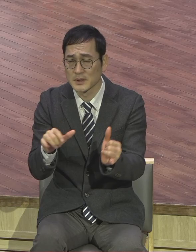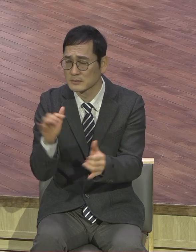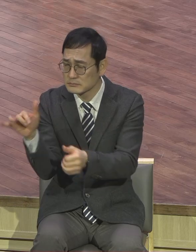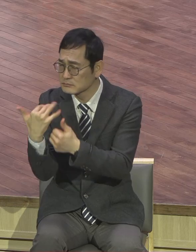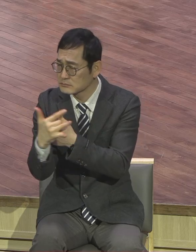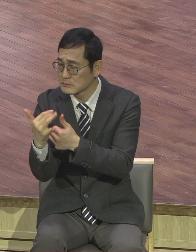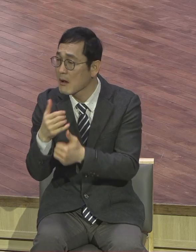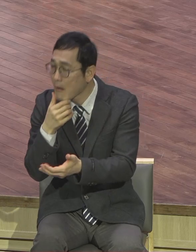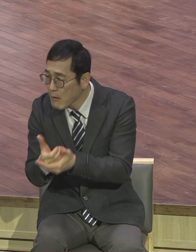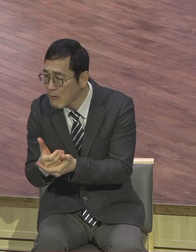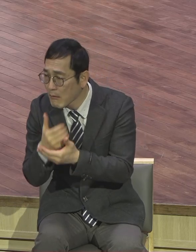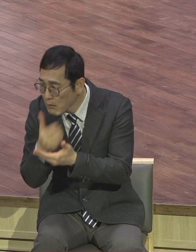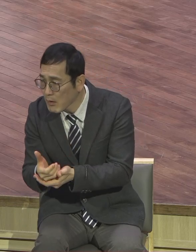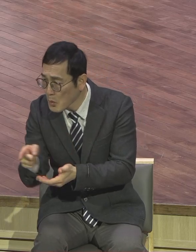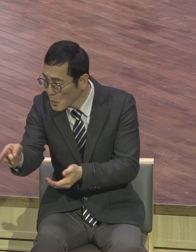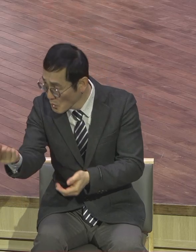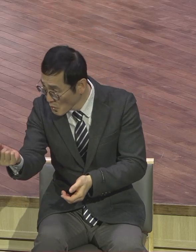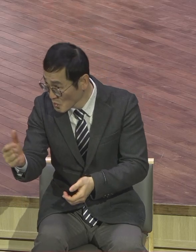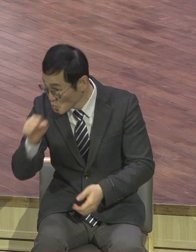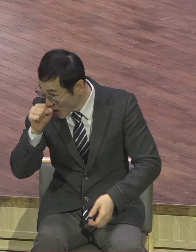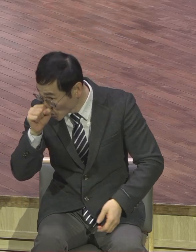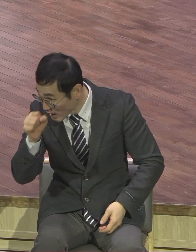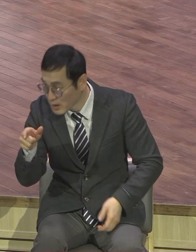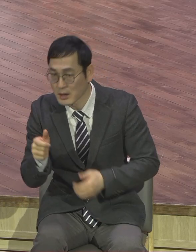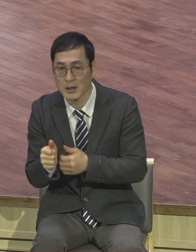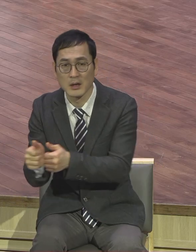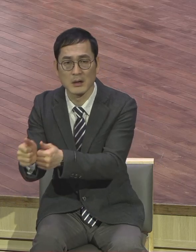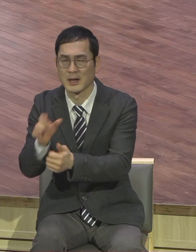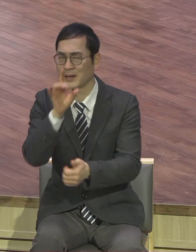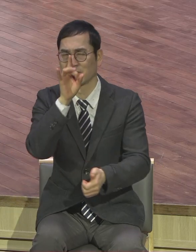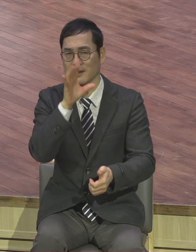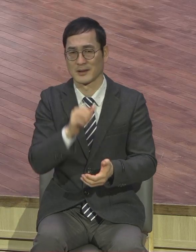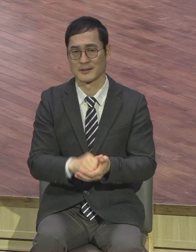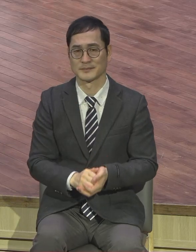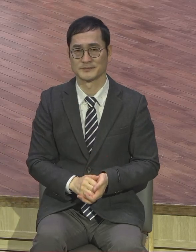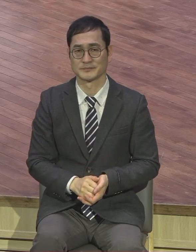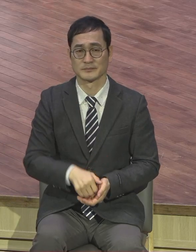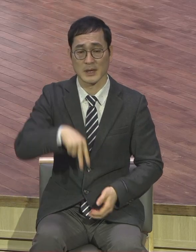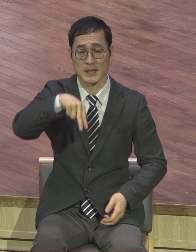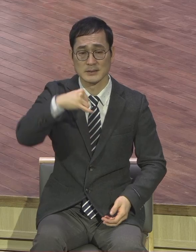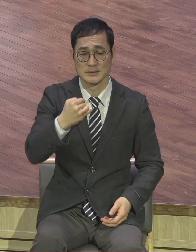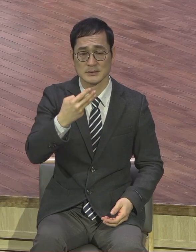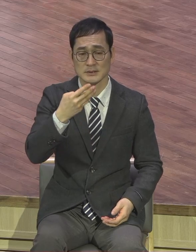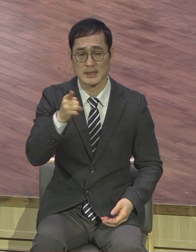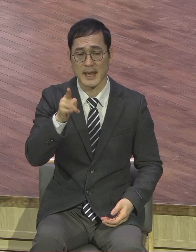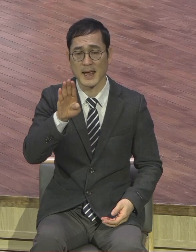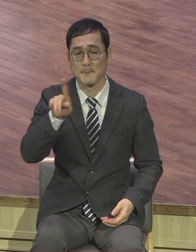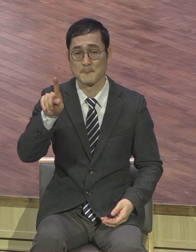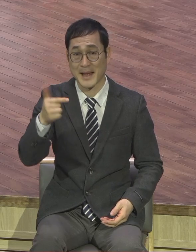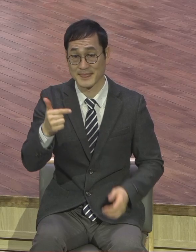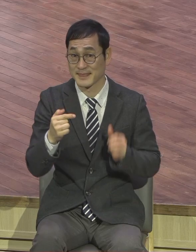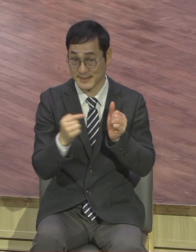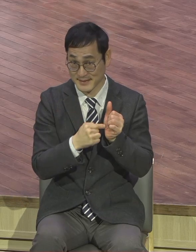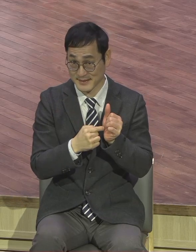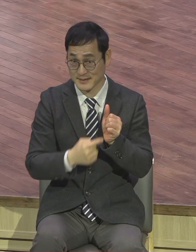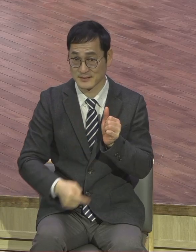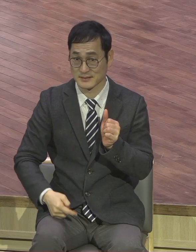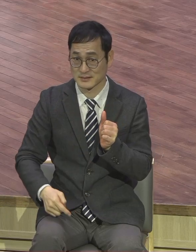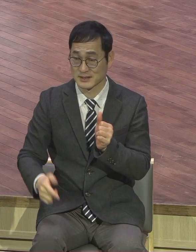그러니까 그러니까 더 더 나아가서 나아가서 서대반 서대반 순교가 순교가 순교 순교 서대반 서대반 집사가 집사가 발음 발음 말하는데 말하는데 그냥 보험 증거 하는데